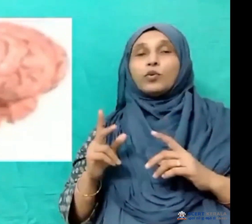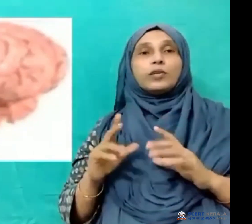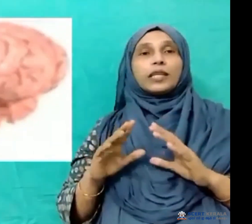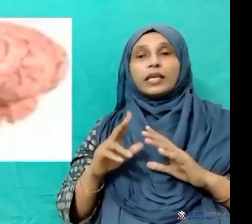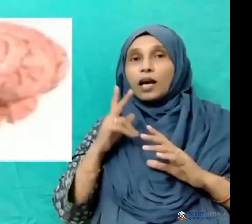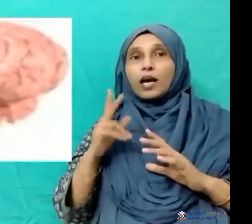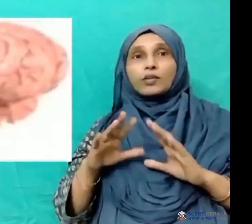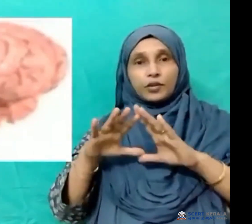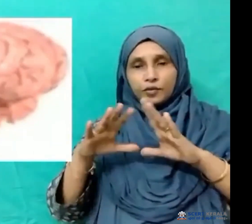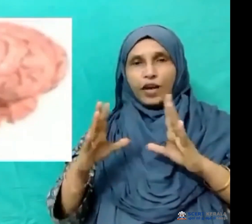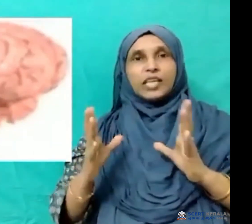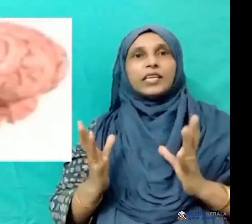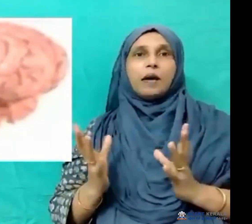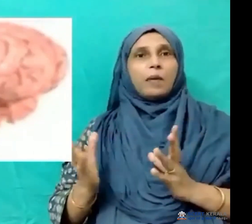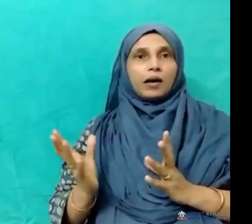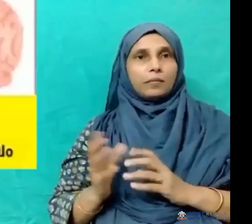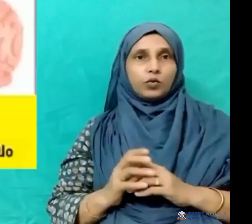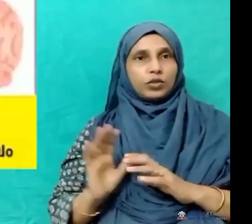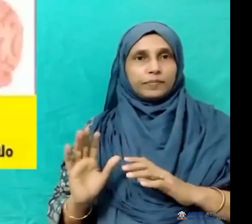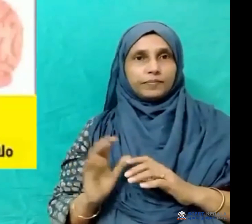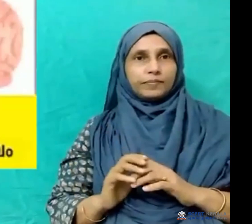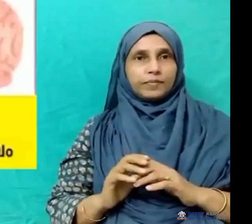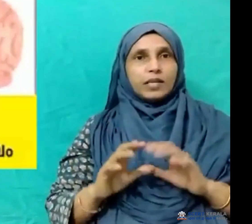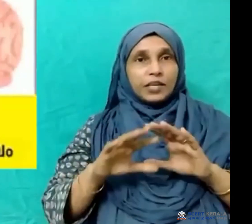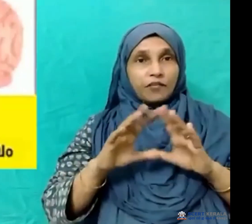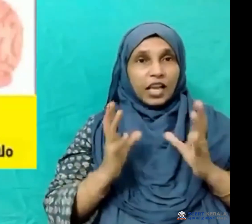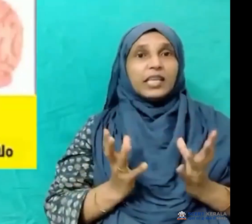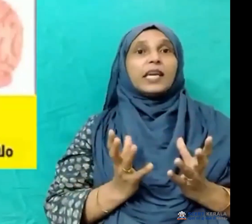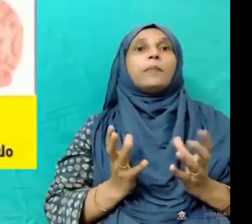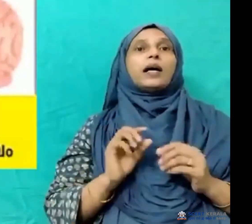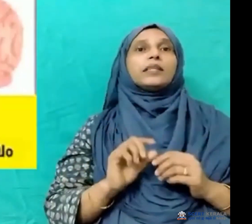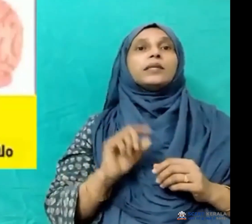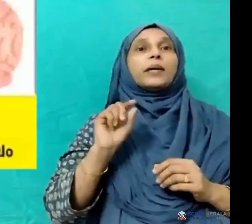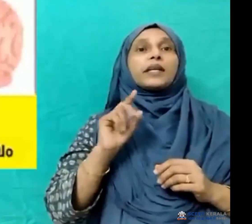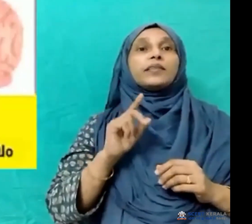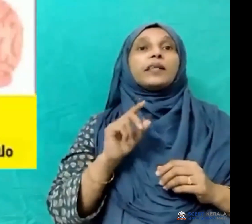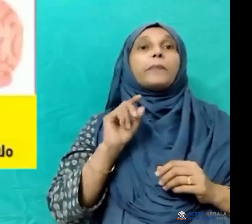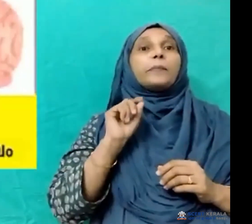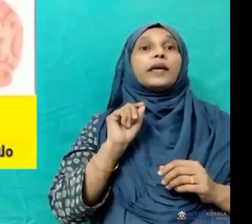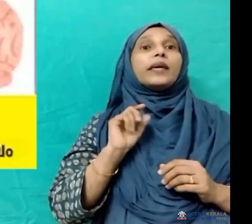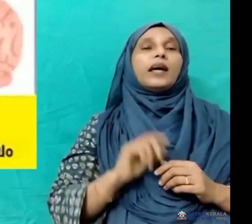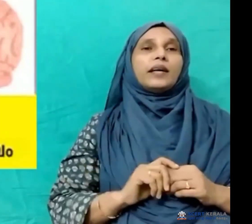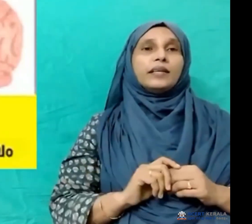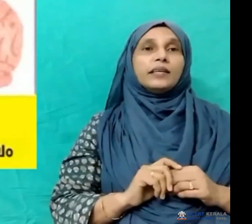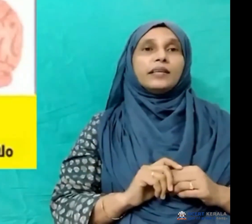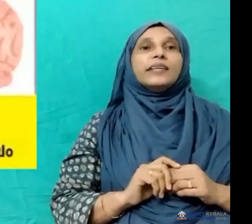നോക്കുമ്പോൾ തന്നെ കാണുന്ന ഒരു വലിയ ഭാഗം. ഈ വലിയ ഭാഗത്തിന് പറയുന്ന പേരാണ്